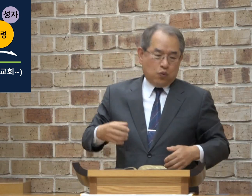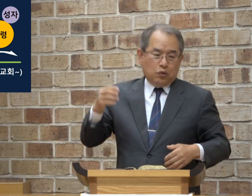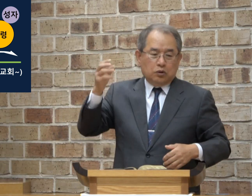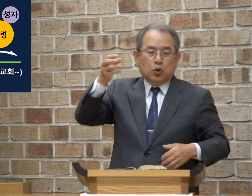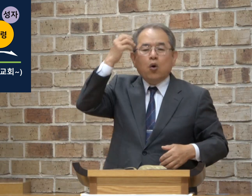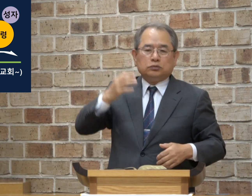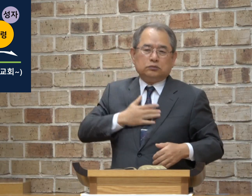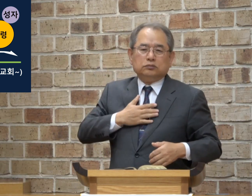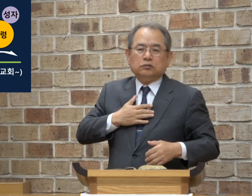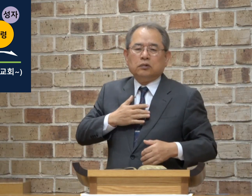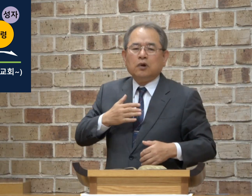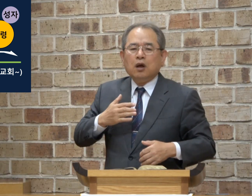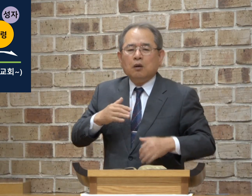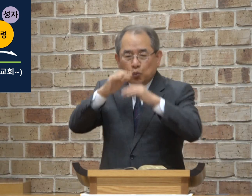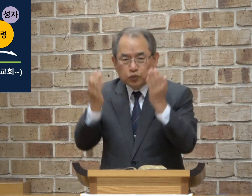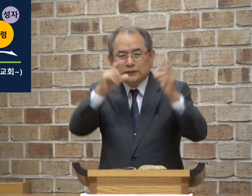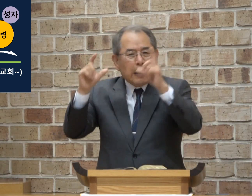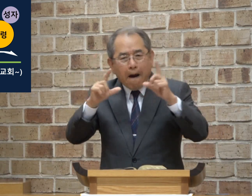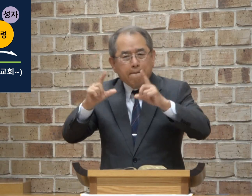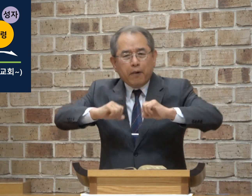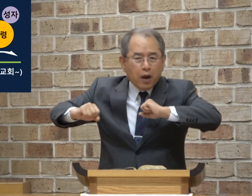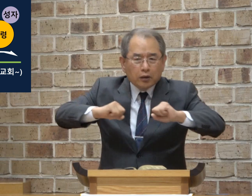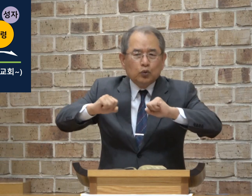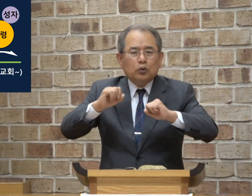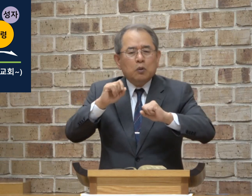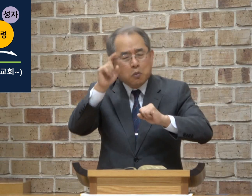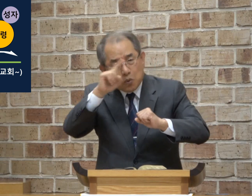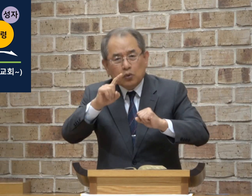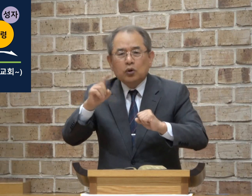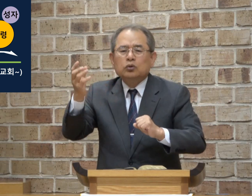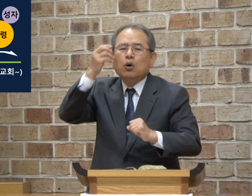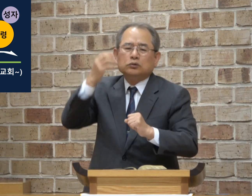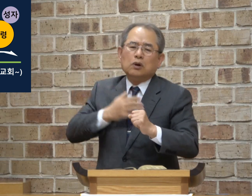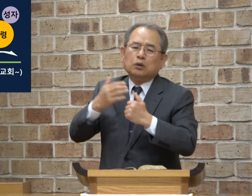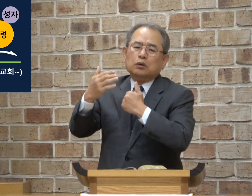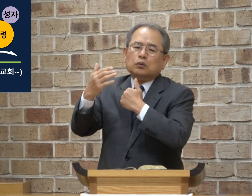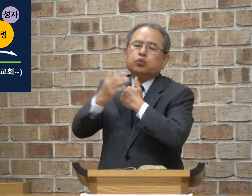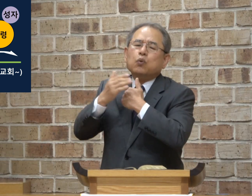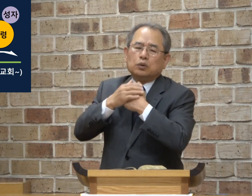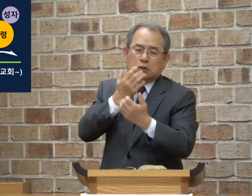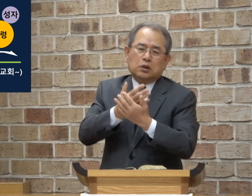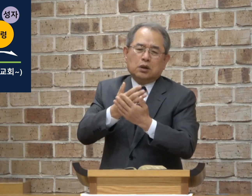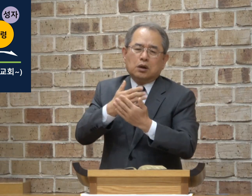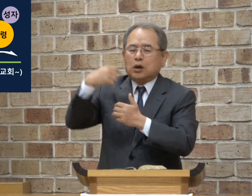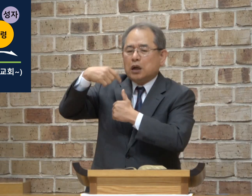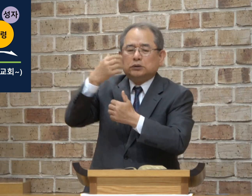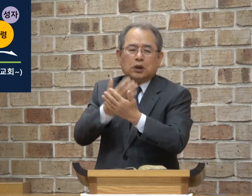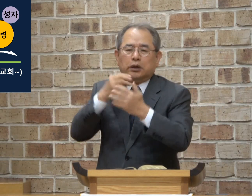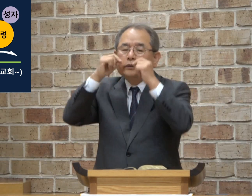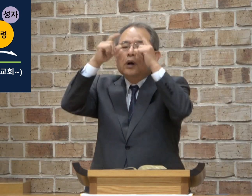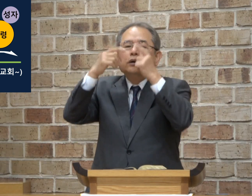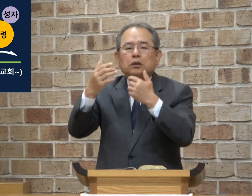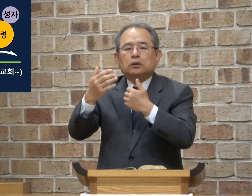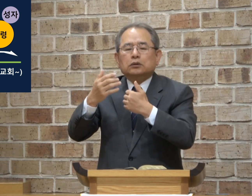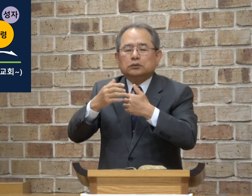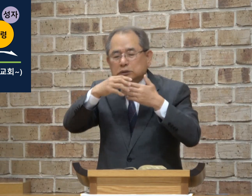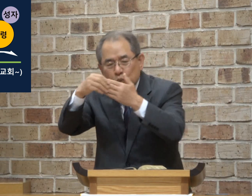그렇기 때문에 성령님께 집중해야 할 필요가 있습니다. 우리의 모든 삶 가운데 간섭하시고 성령님 나를 가르쳐주세요.